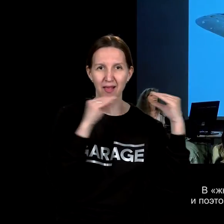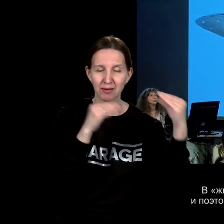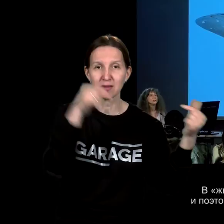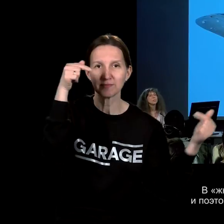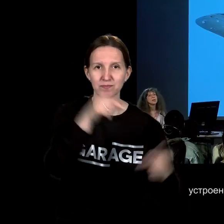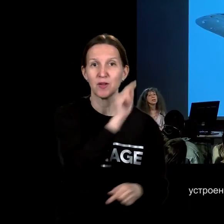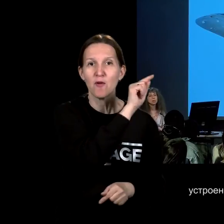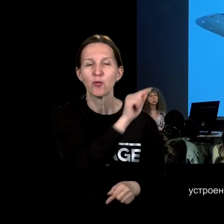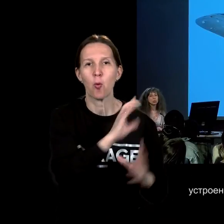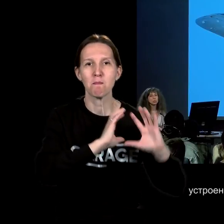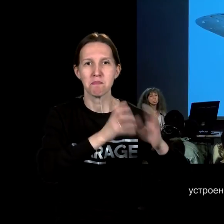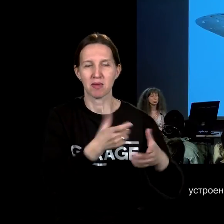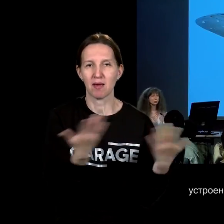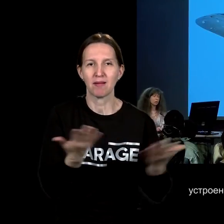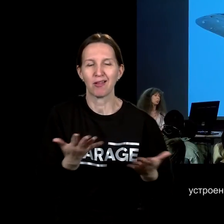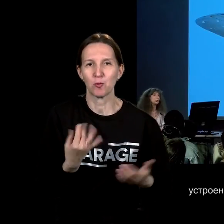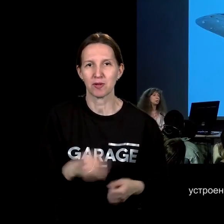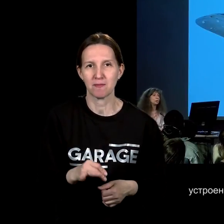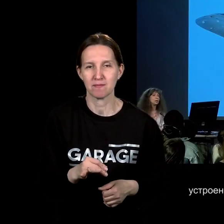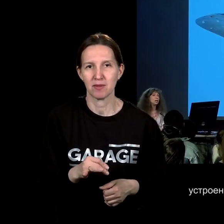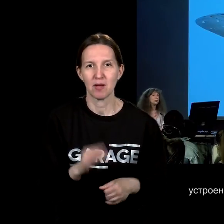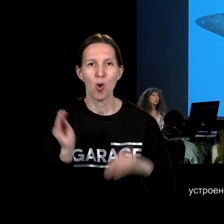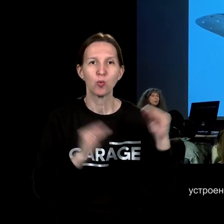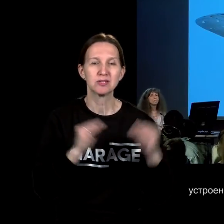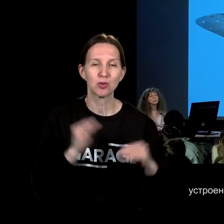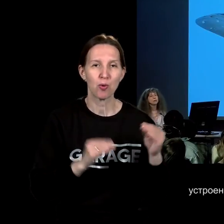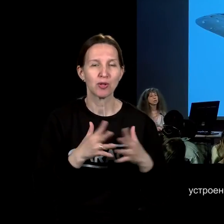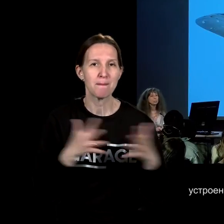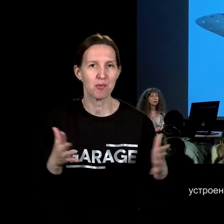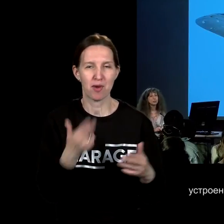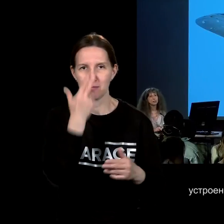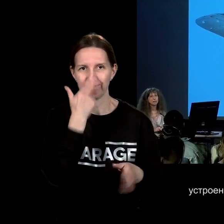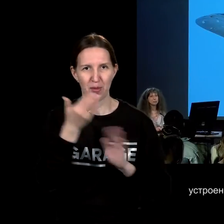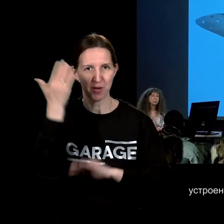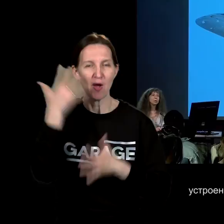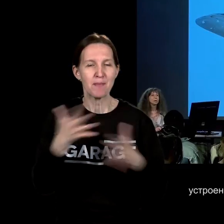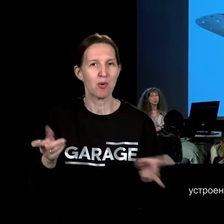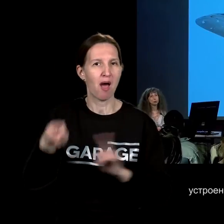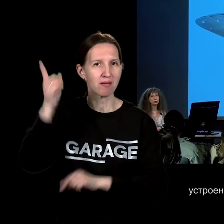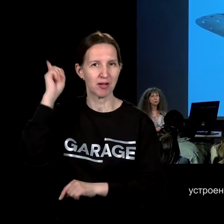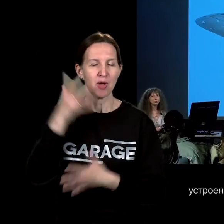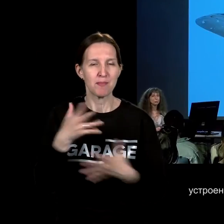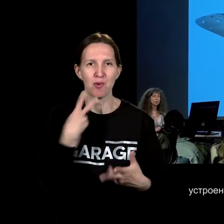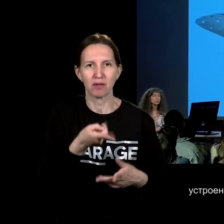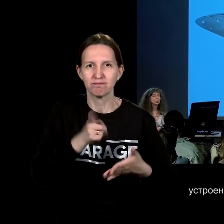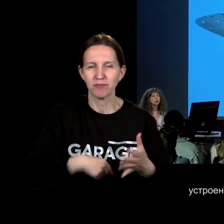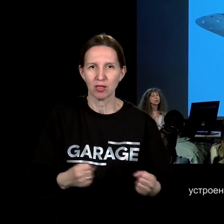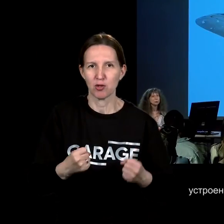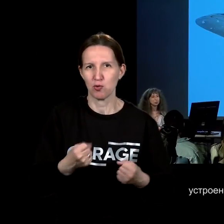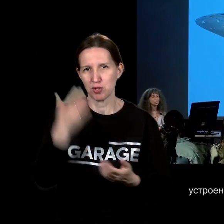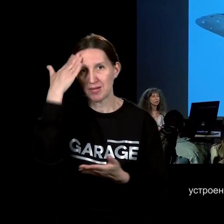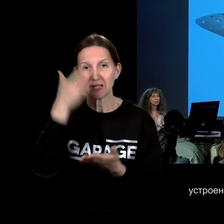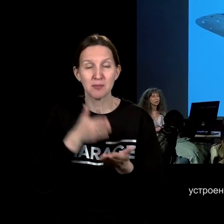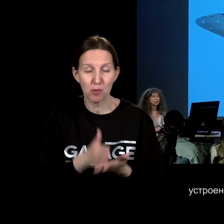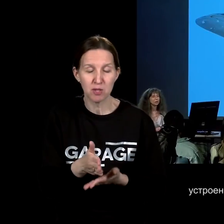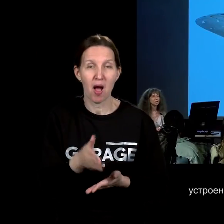летают в том мире, который устроен более привычным, более архаичным и более надежным способом, от которого, к сожалению,